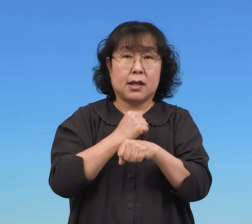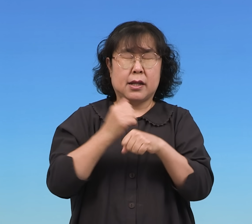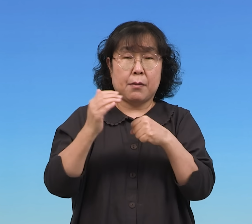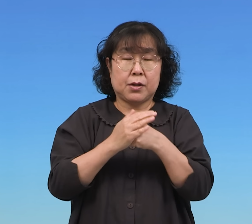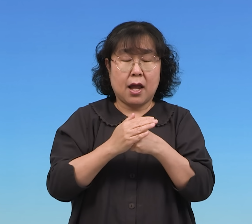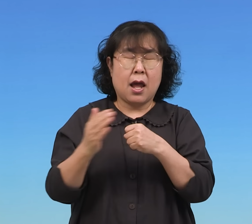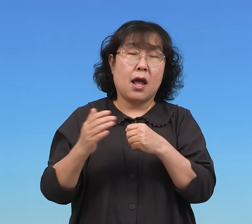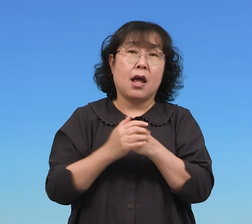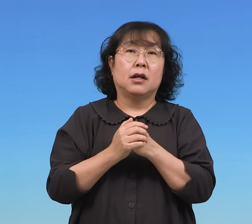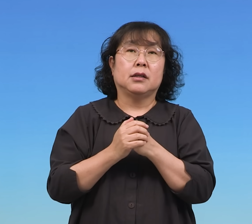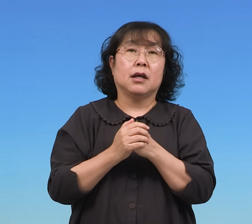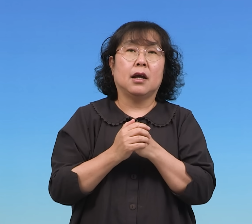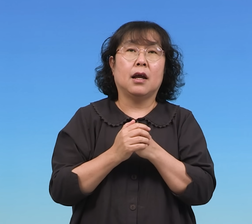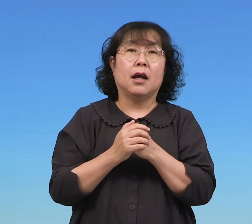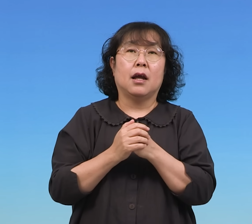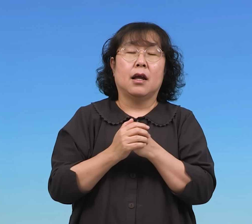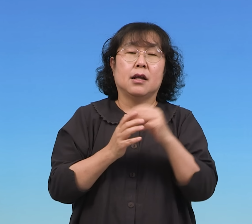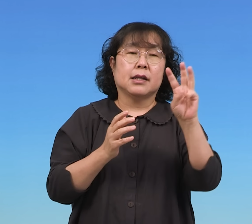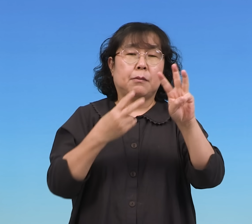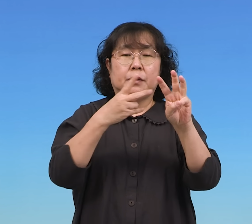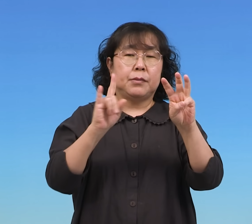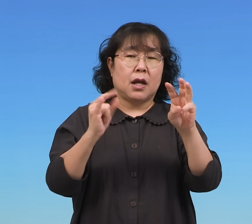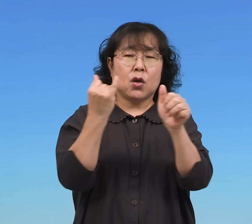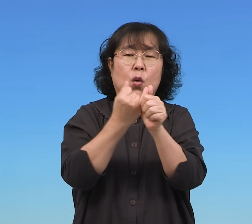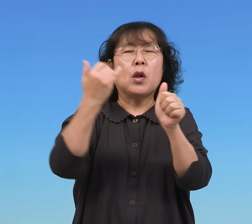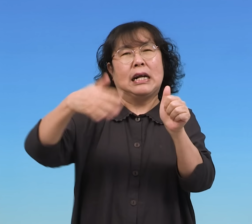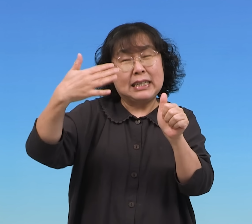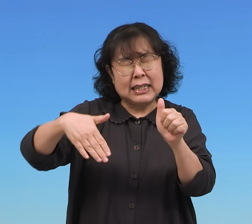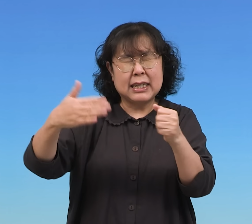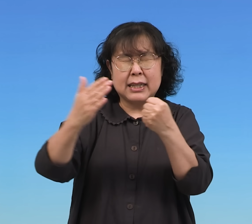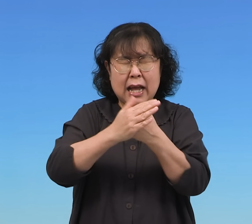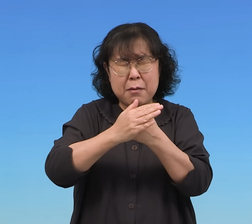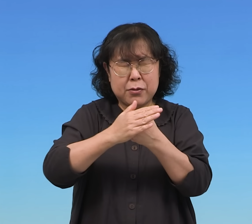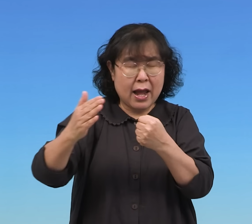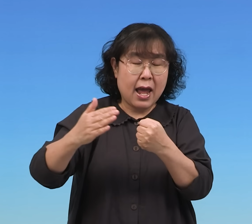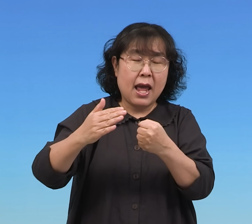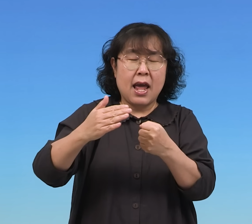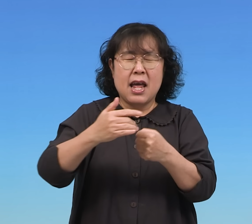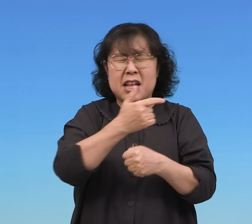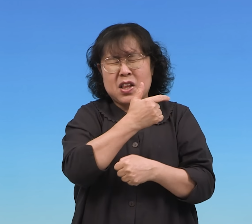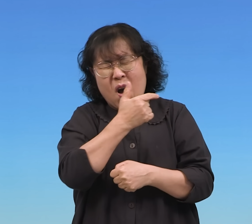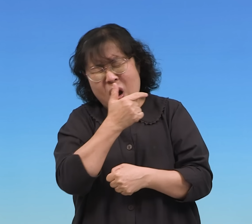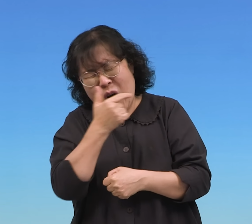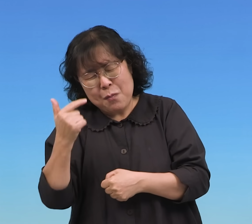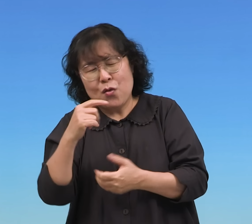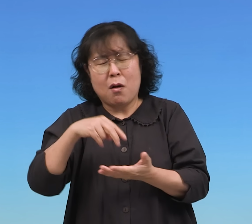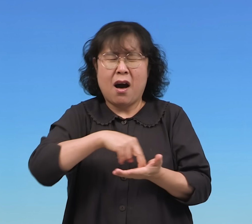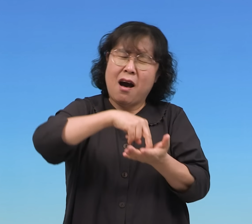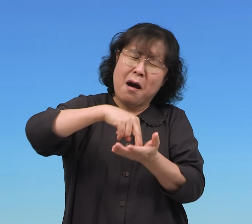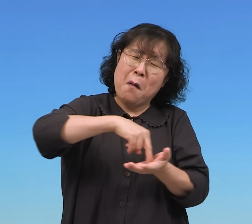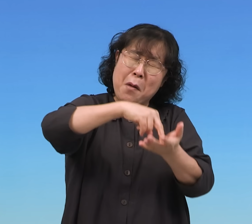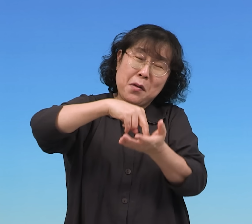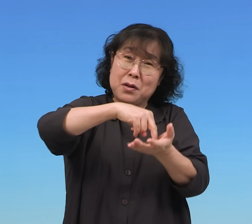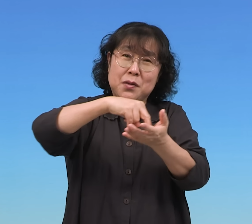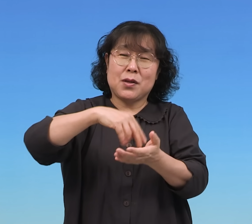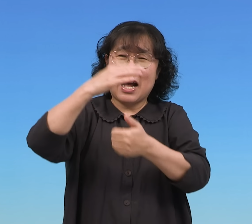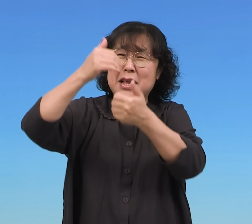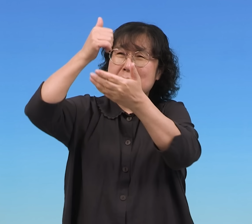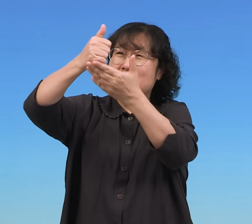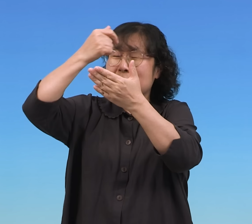외로운 거예요. 진짜 너무 외로웠습니다. 하나님께 그냥 떼를 쓰고 협박하고 장가